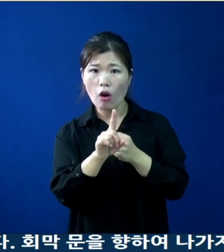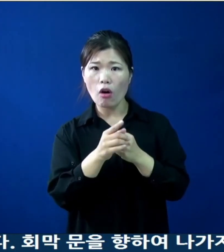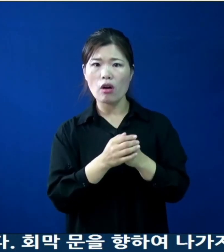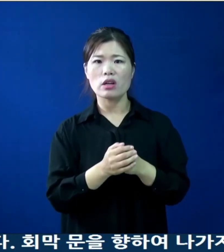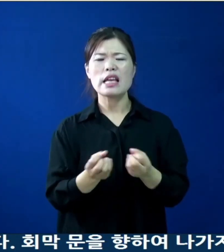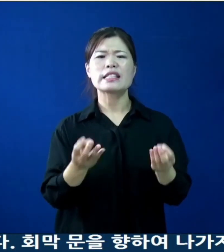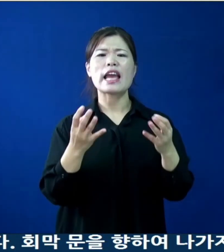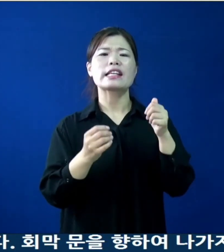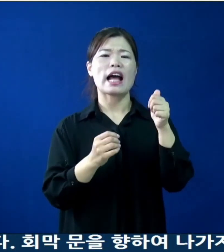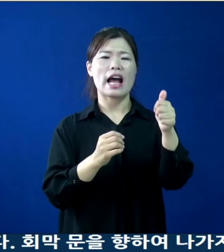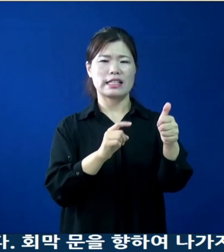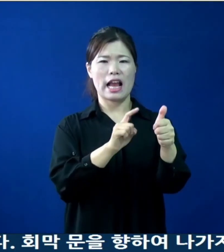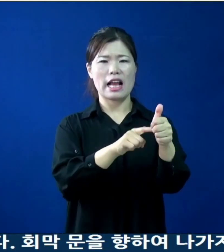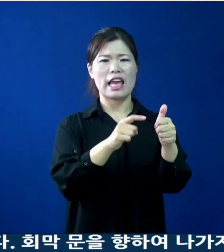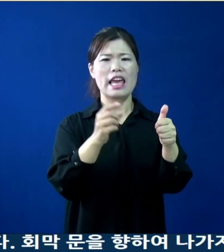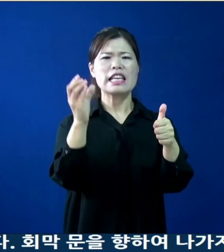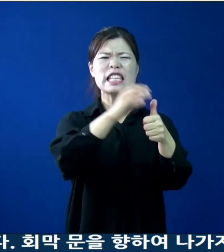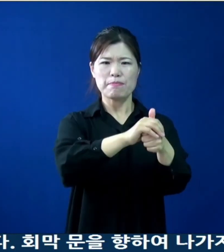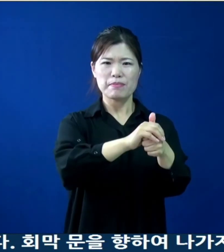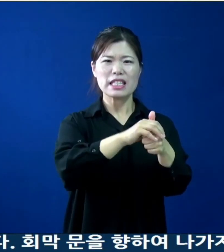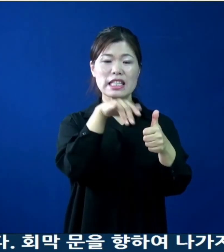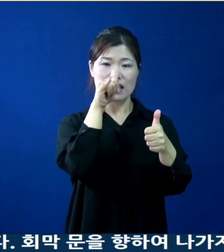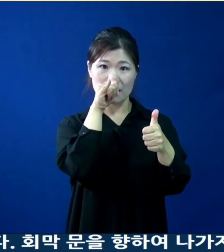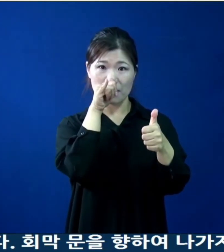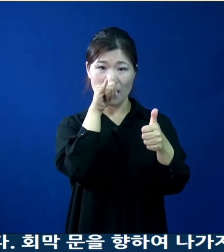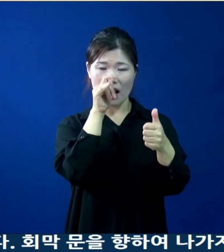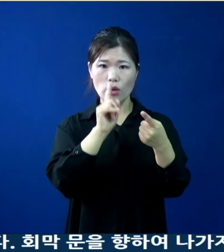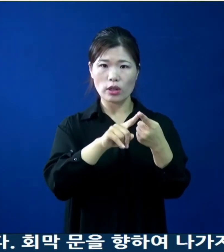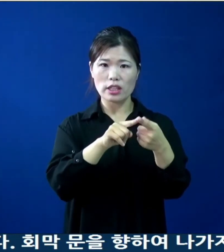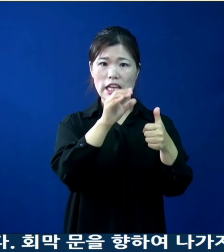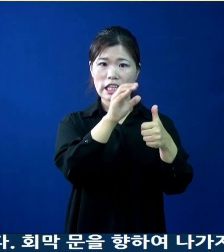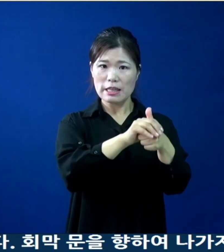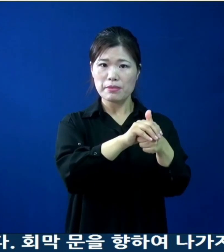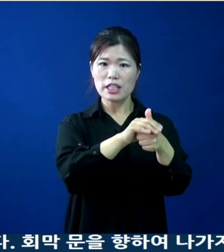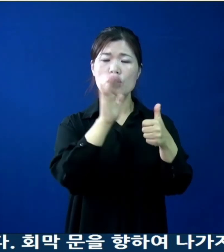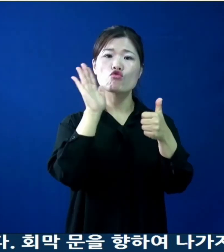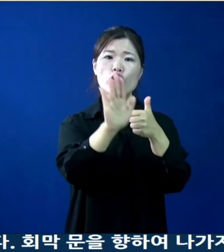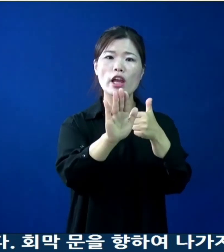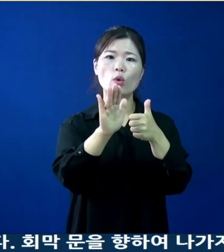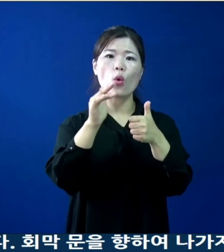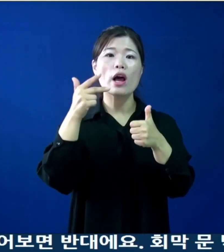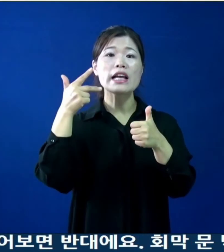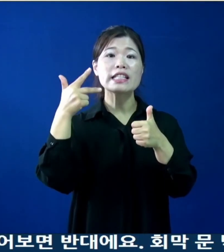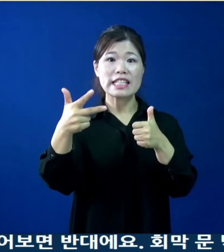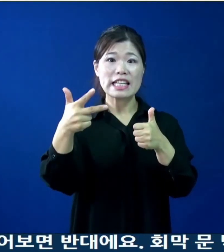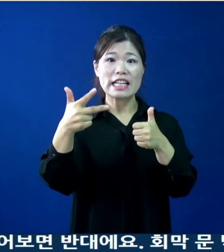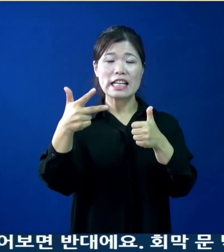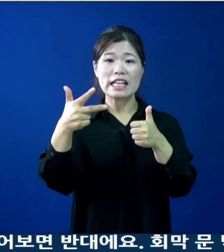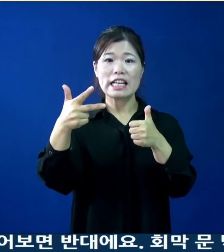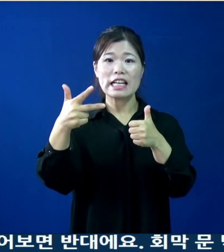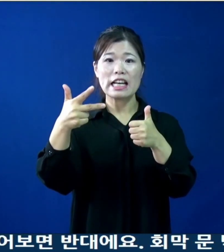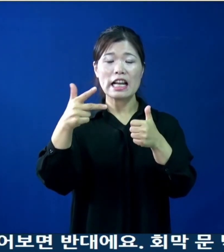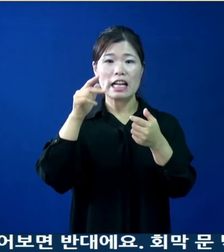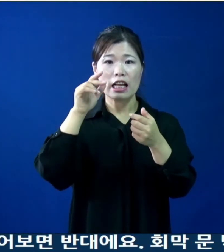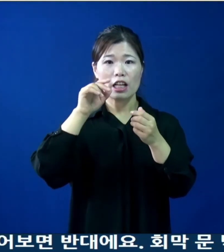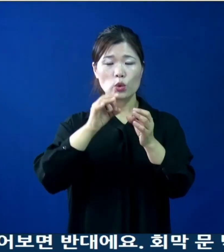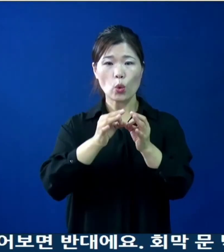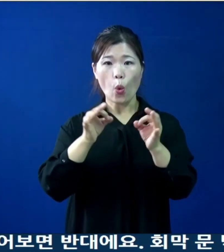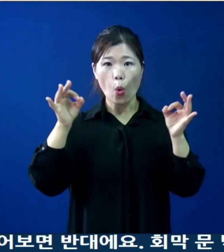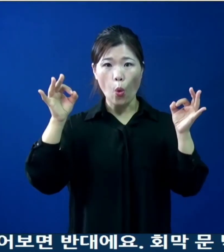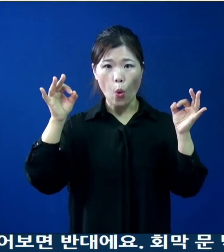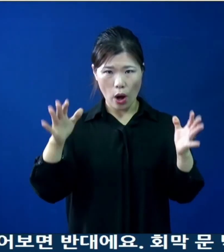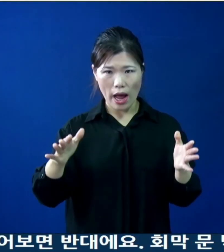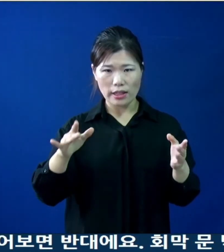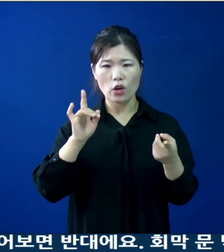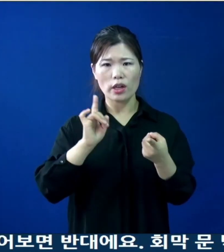있었습니다. 7일 동안 준비해서 임직식이 있었죠. 임직한 후에도 7일 동안 제사장들은 그 안에서 제사를 지내면서